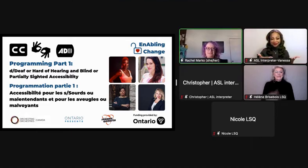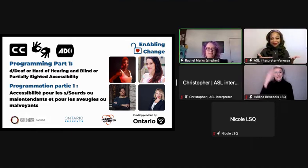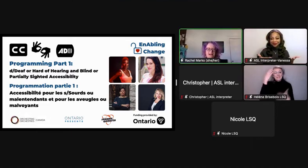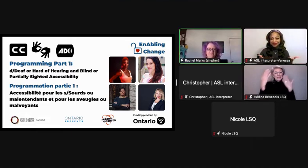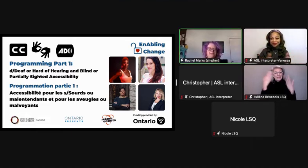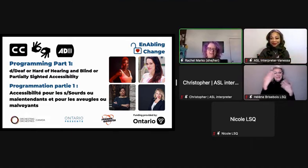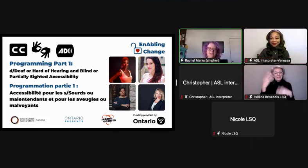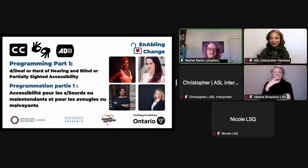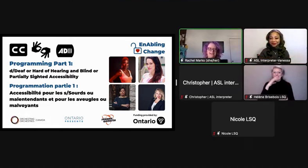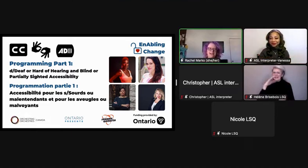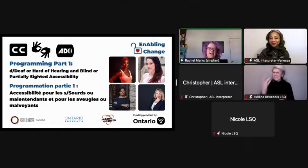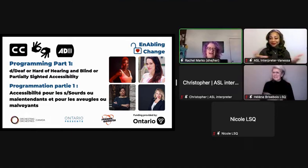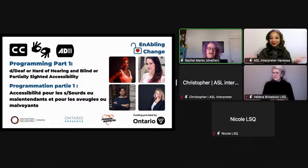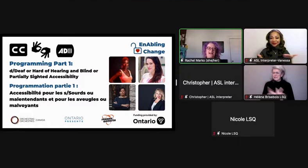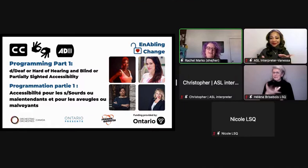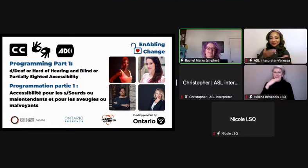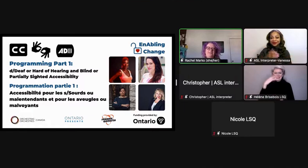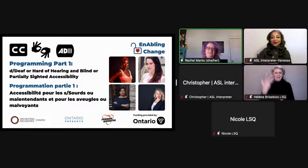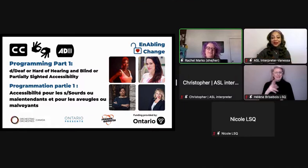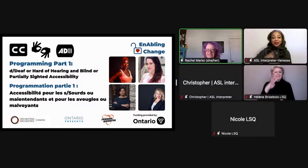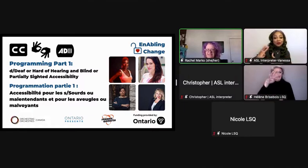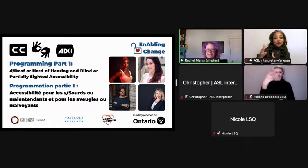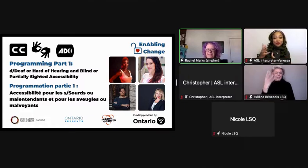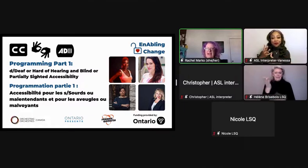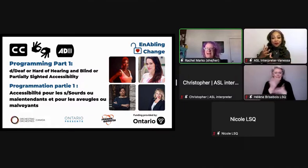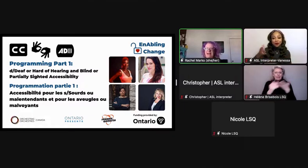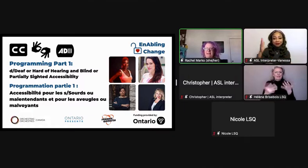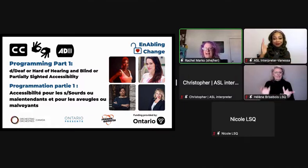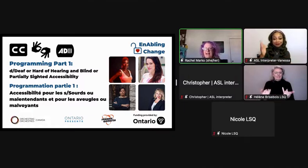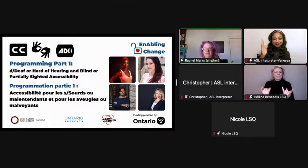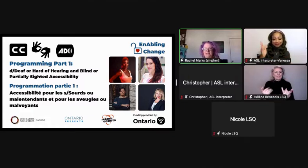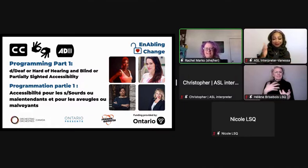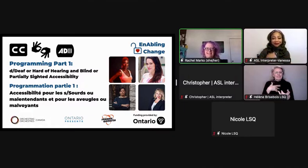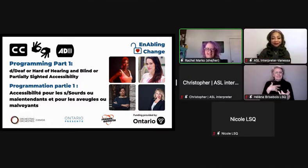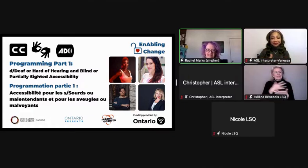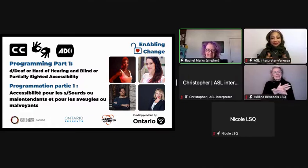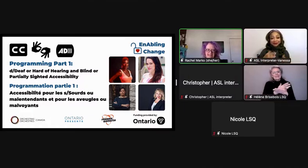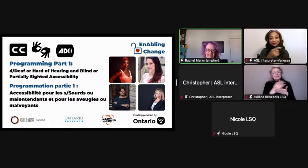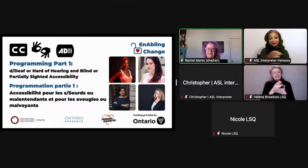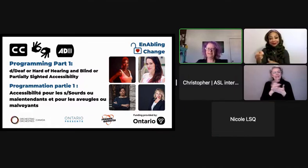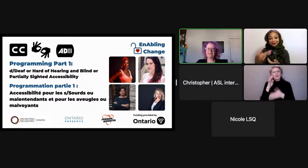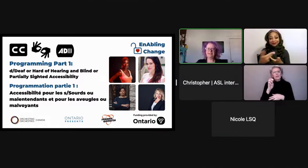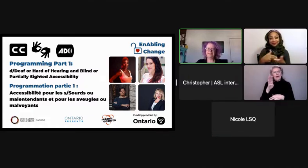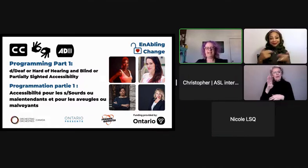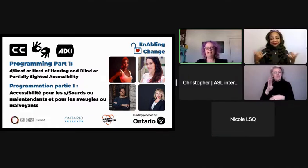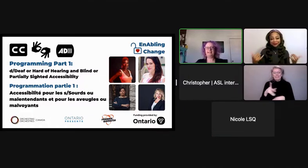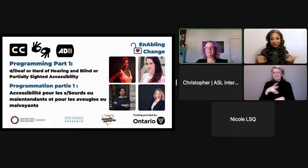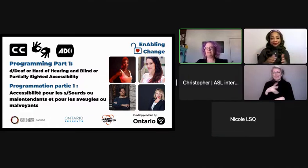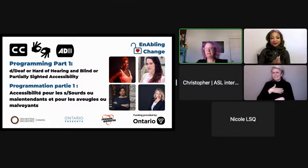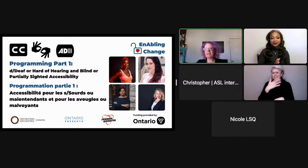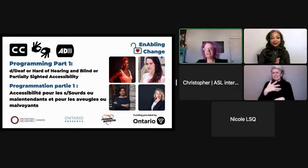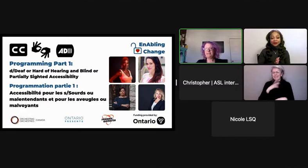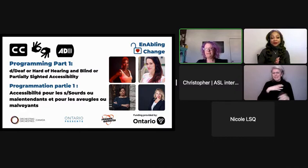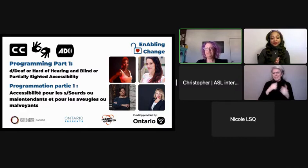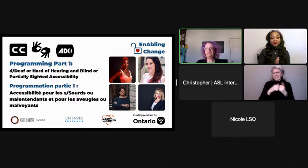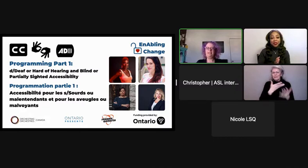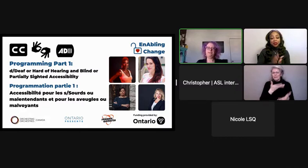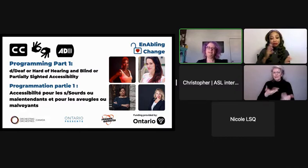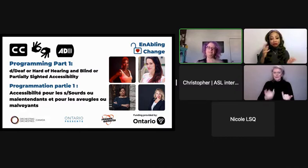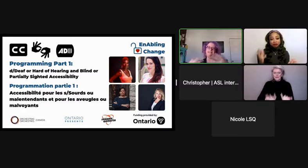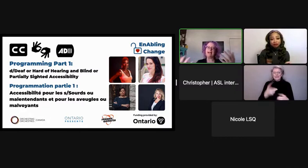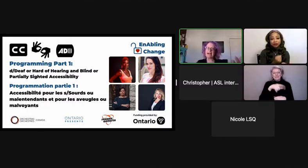bienvenue. Bienvenue à cette quatrième partie de notre série de webinaire. C'est un plaisir de vous avoir avec nous aujourd'hui.